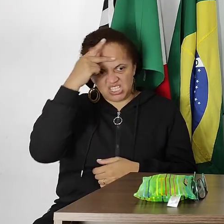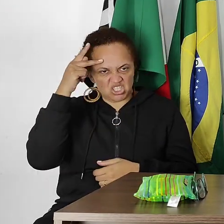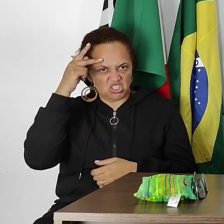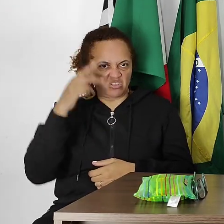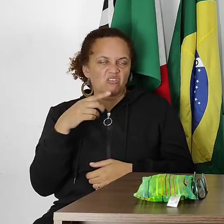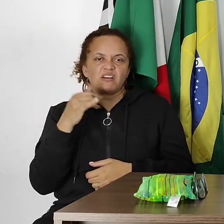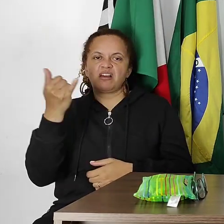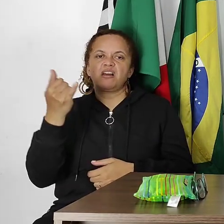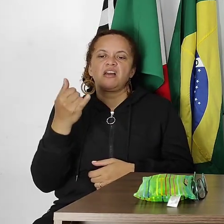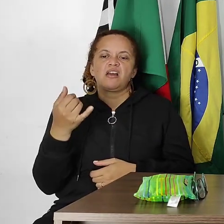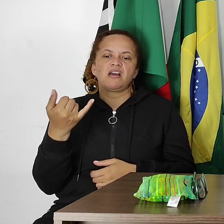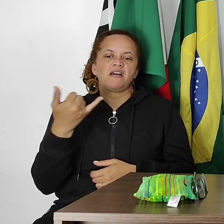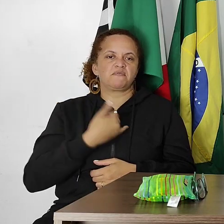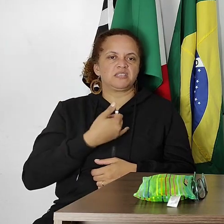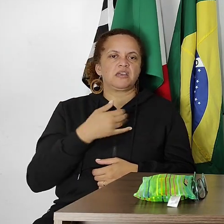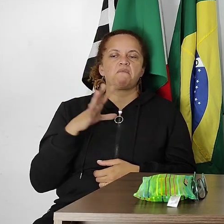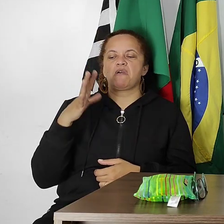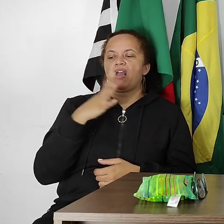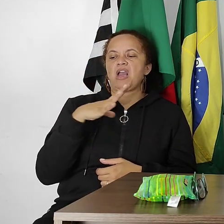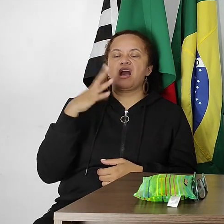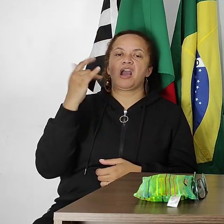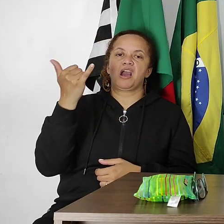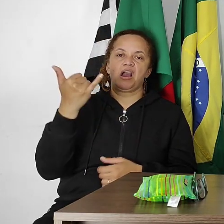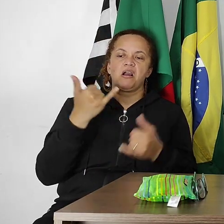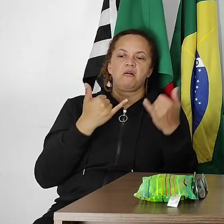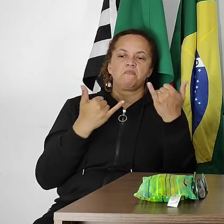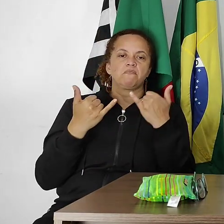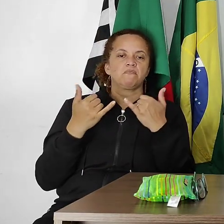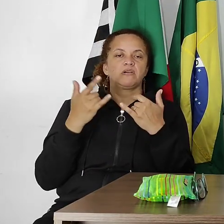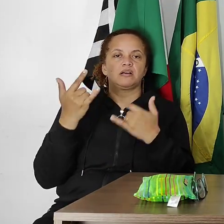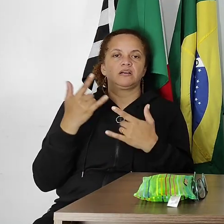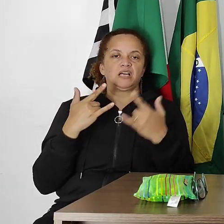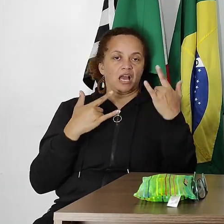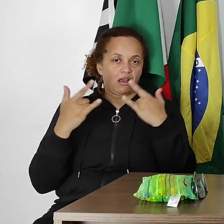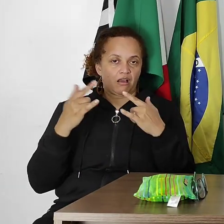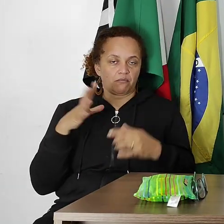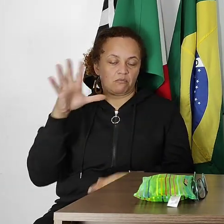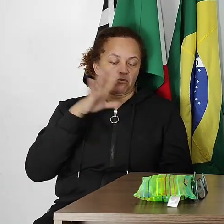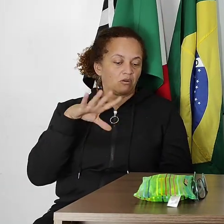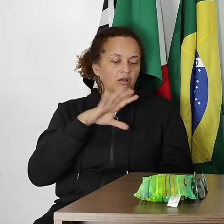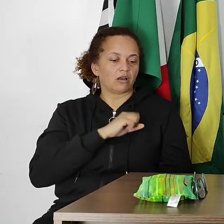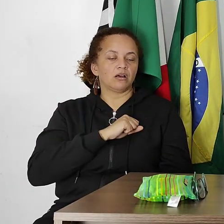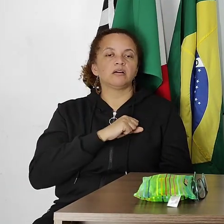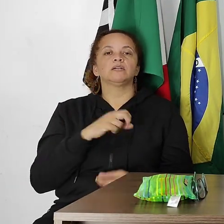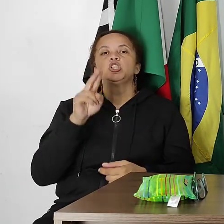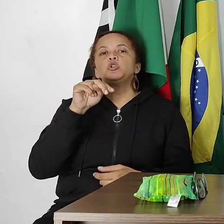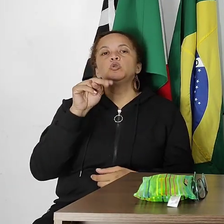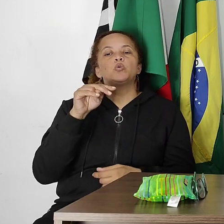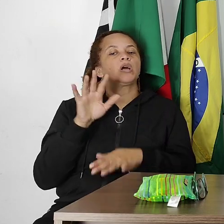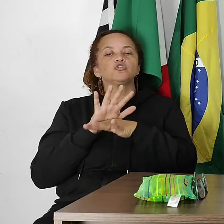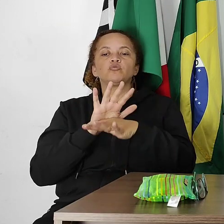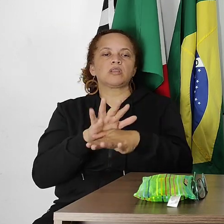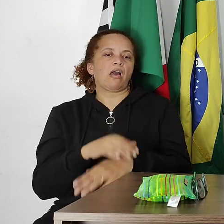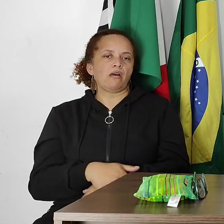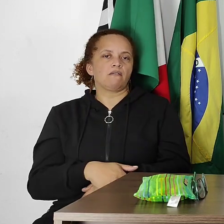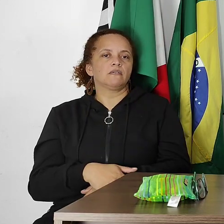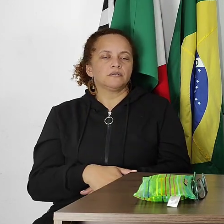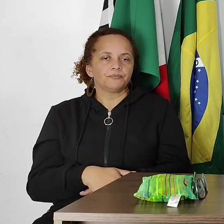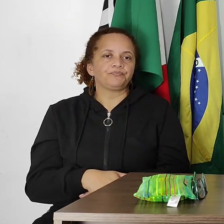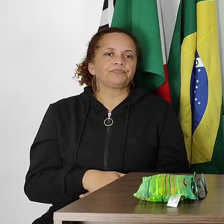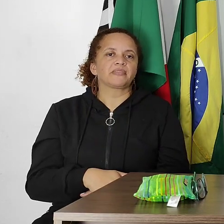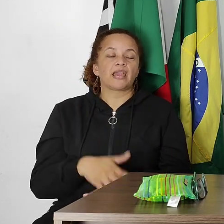me ajudou. E eu fiquei muito, muito triste. E em uma dessas idas do psiquiatra, ele me passou